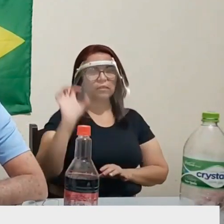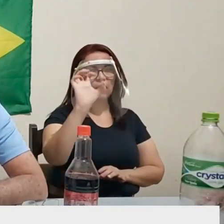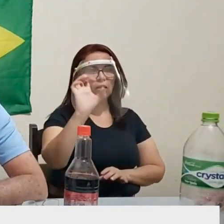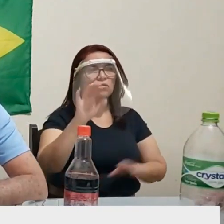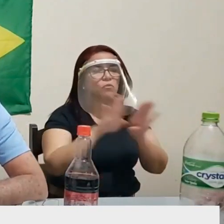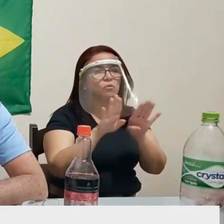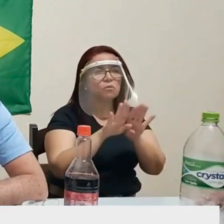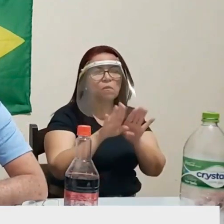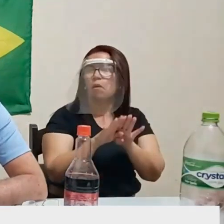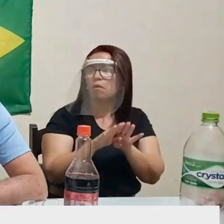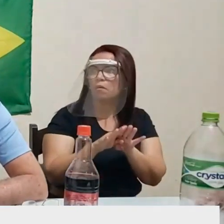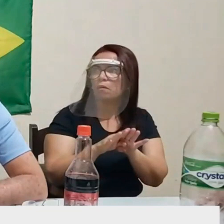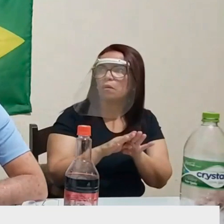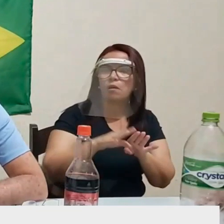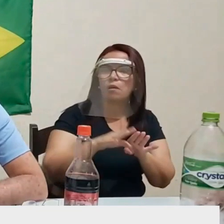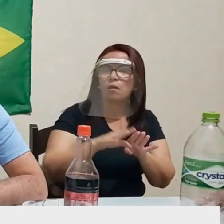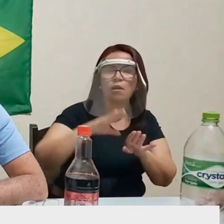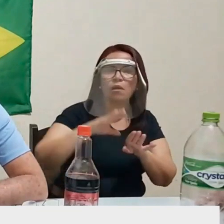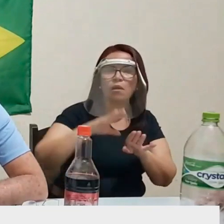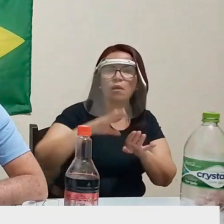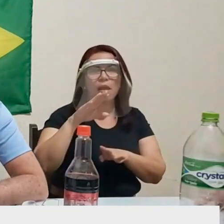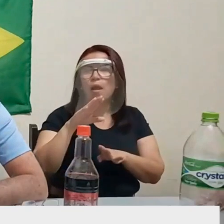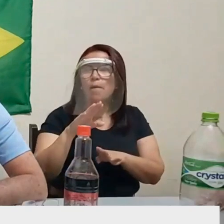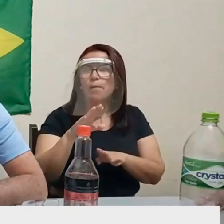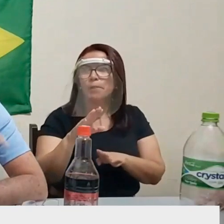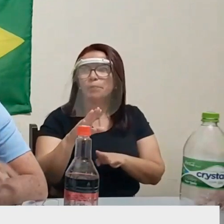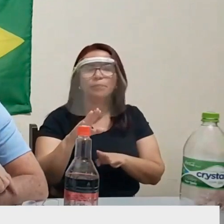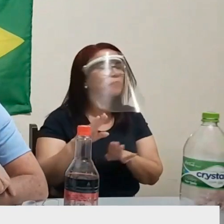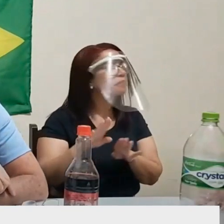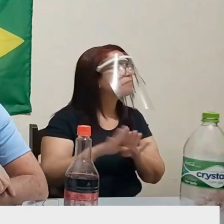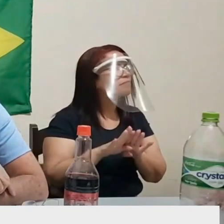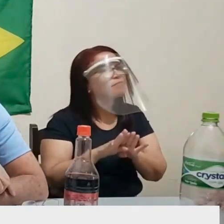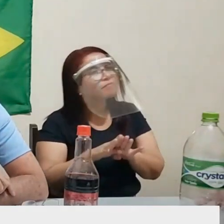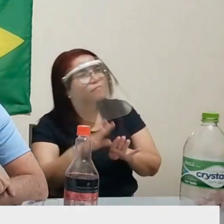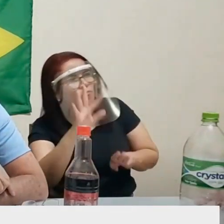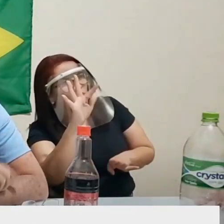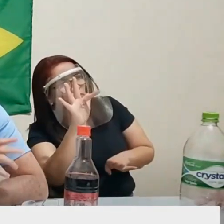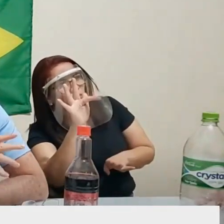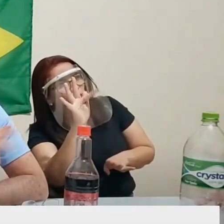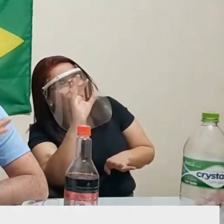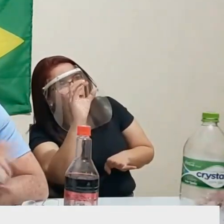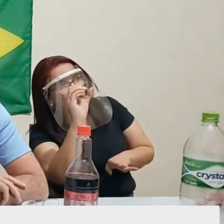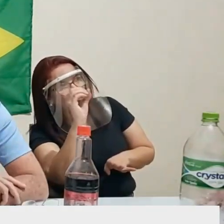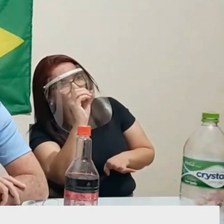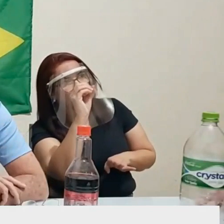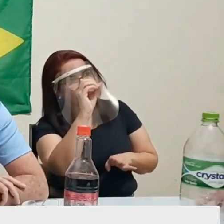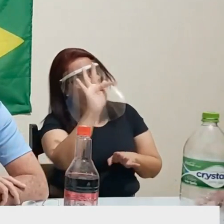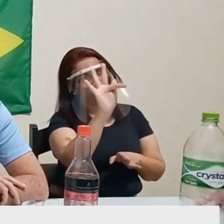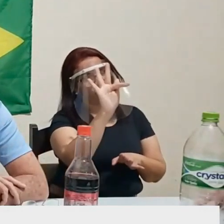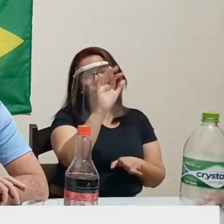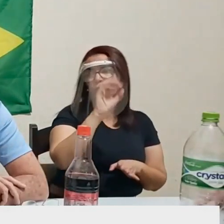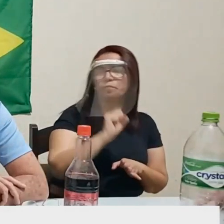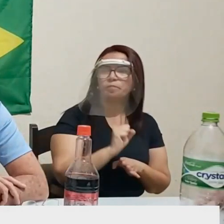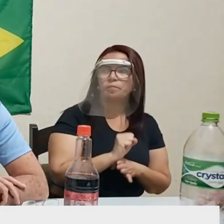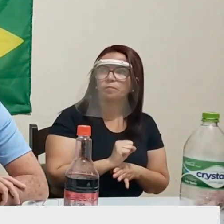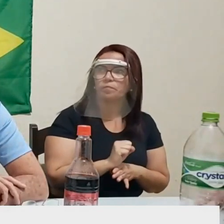É Departamento de Operação de Fronteira, de Dourados, Mato Grosso do Sul. Na pré-campanha eu estive lá, se não me engano, 2016, 2017,